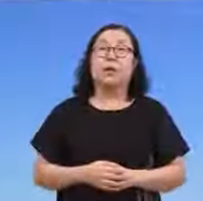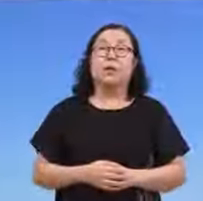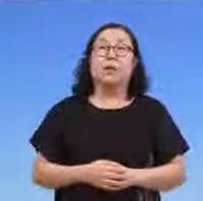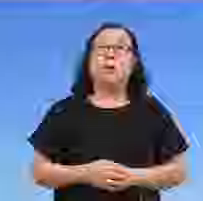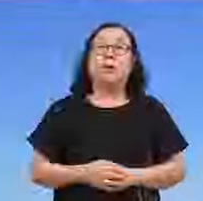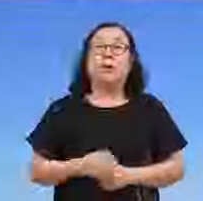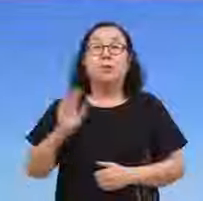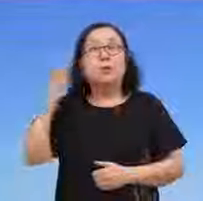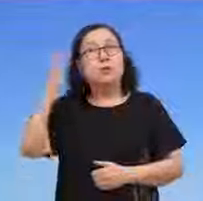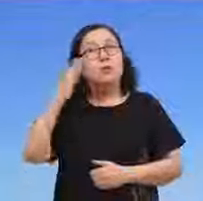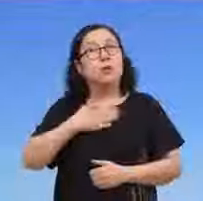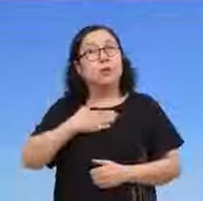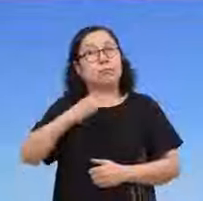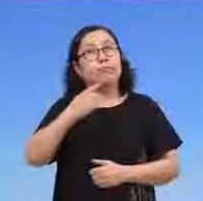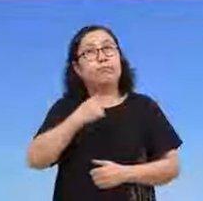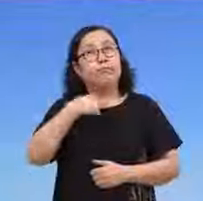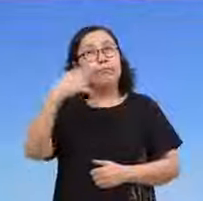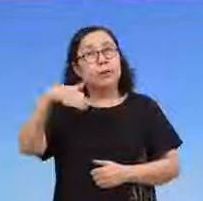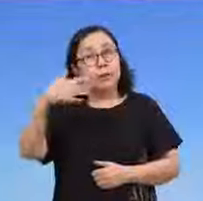요즘에는 제가 가보지 않았지만요,